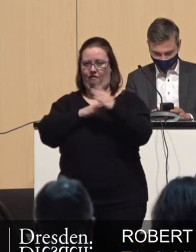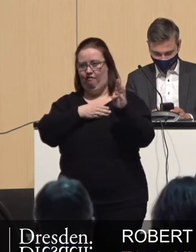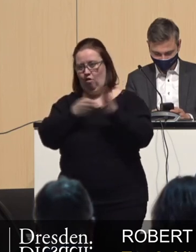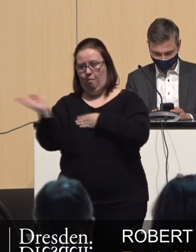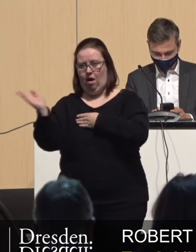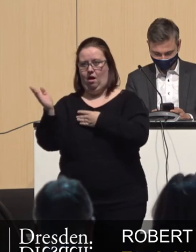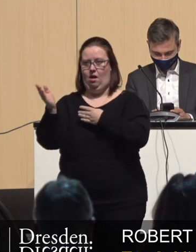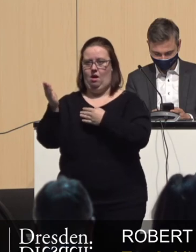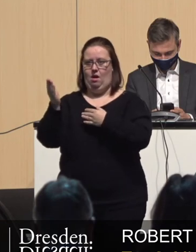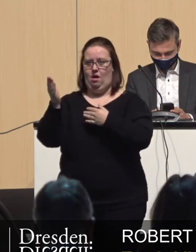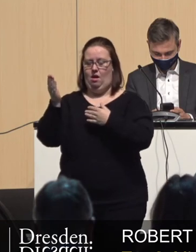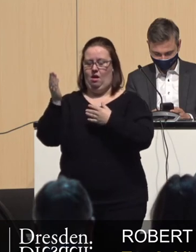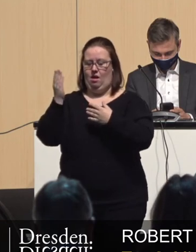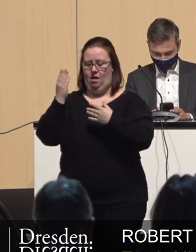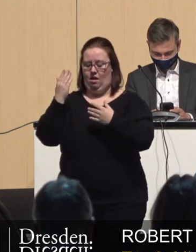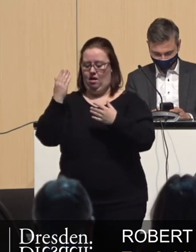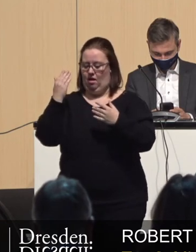war unterirdisch, das war